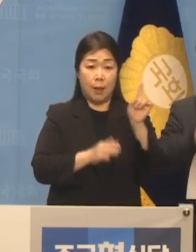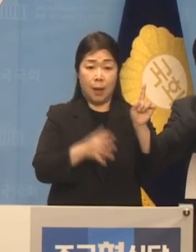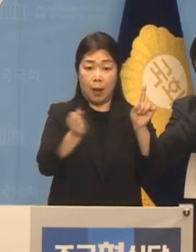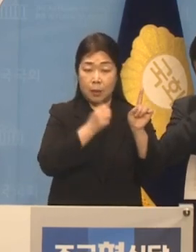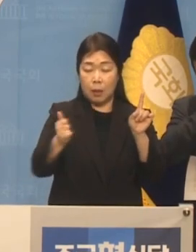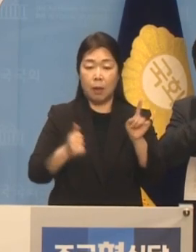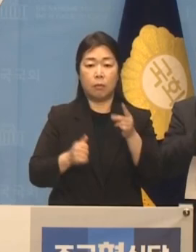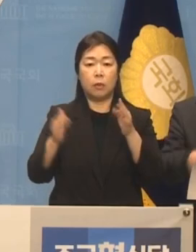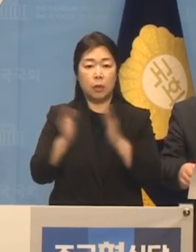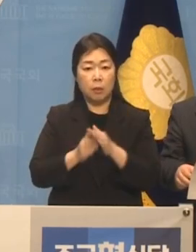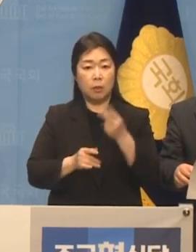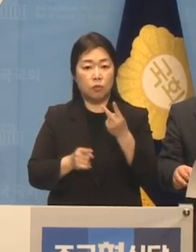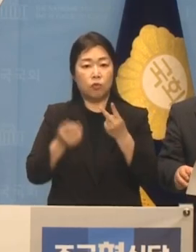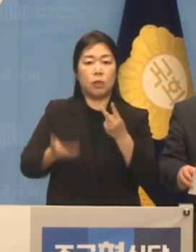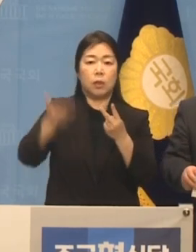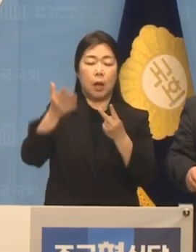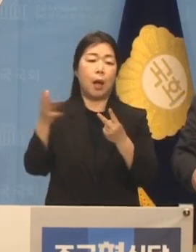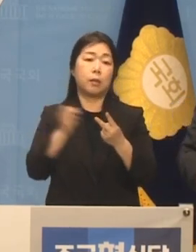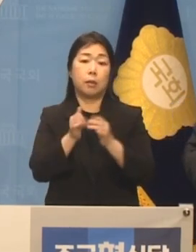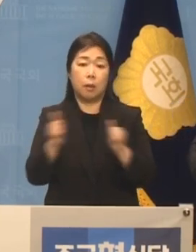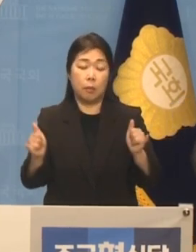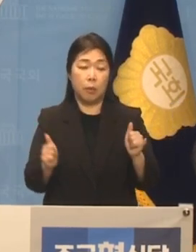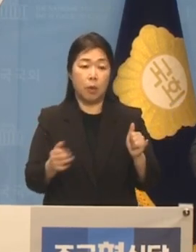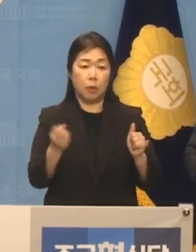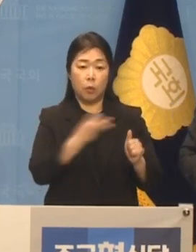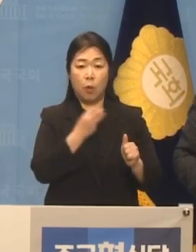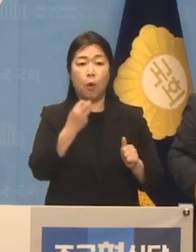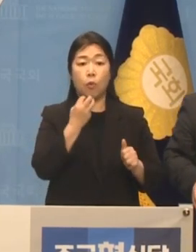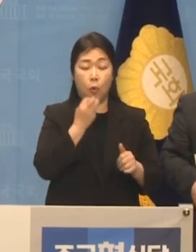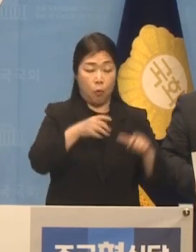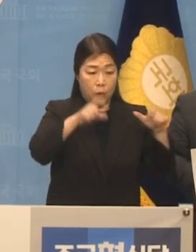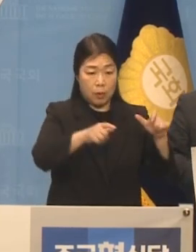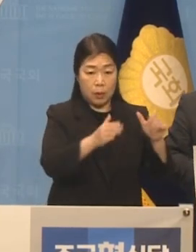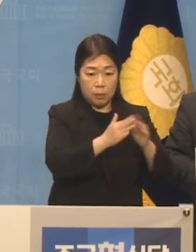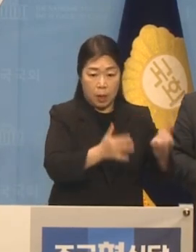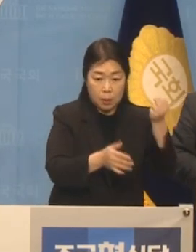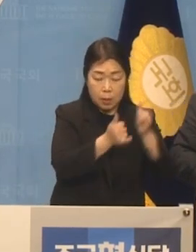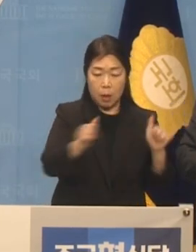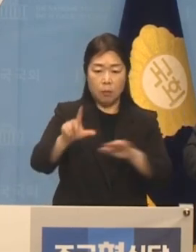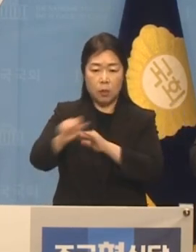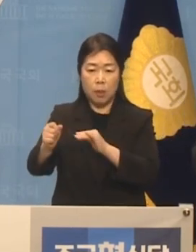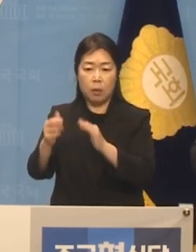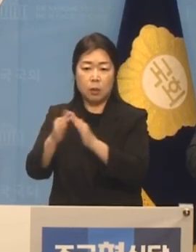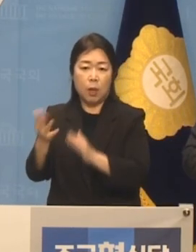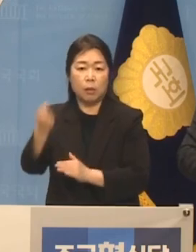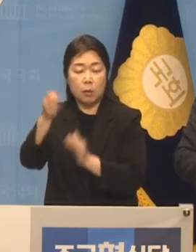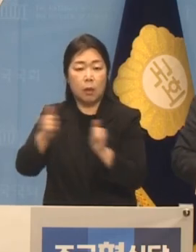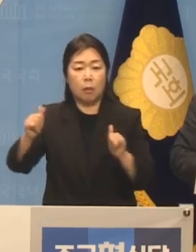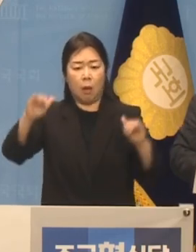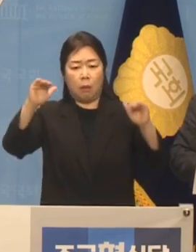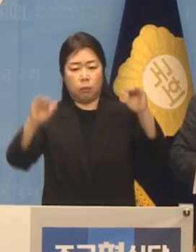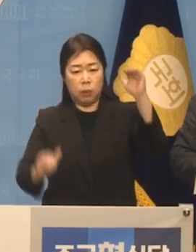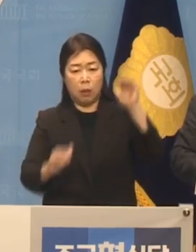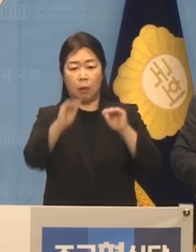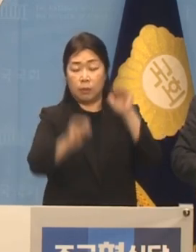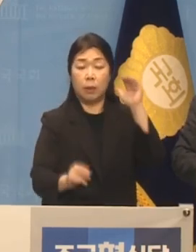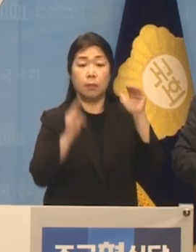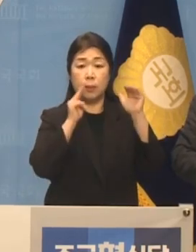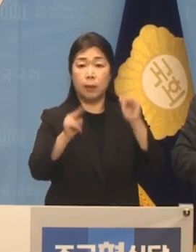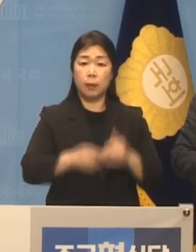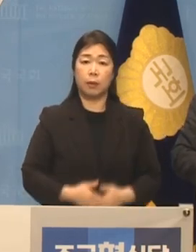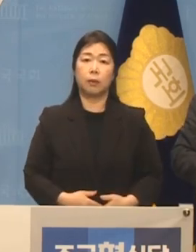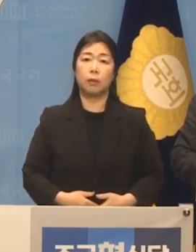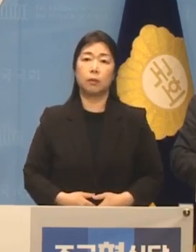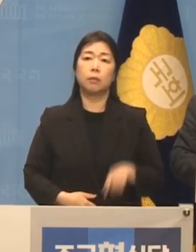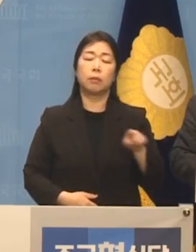다주택자, 서울 및 수도권 주택 소유자와 지방 주택 소유자 간의 격차는 계속 커졌습니다. 이 격차는 외환위기